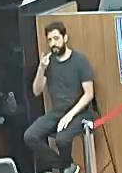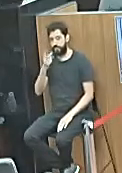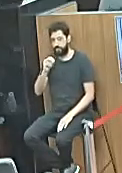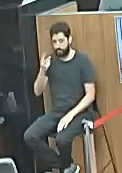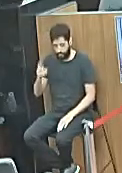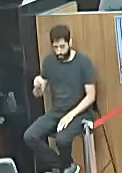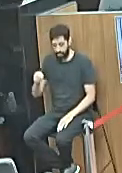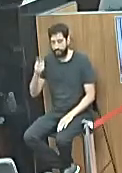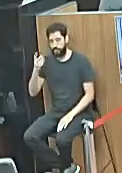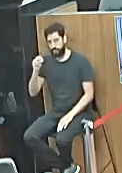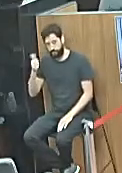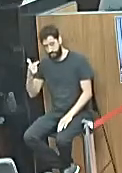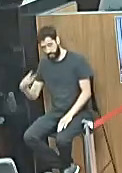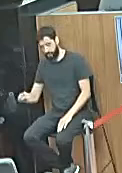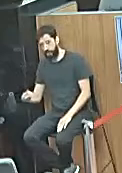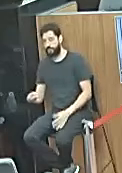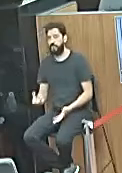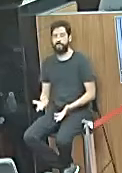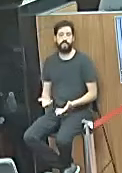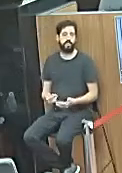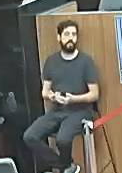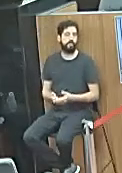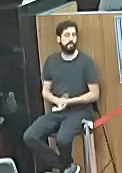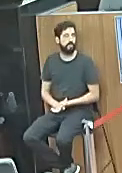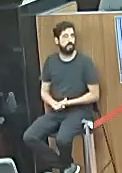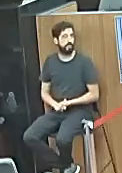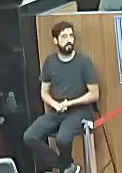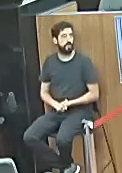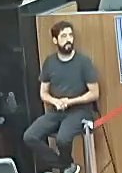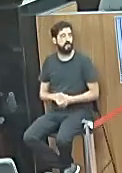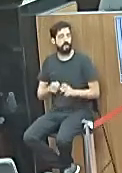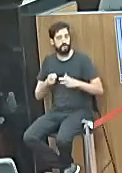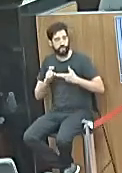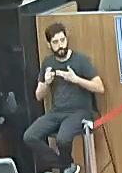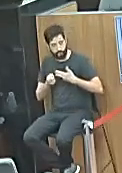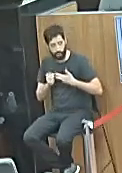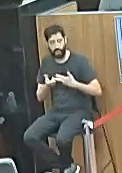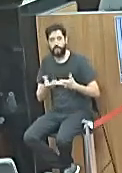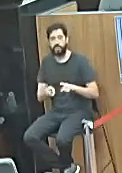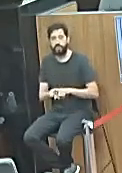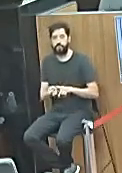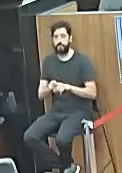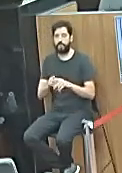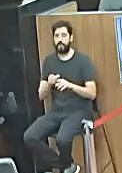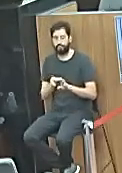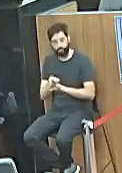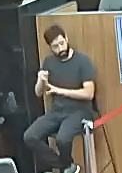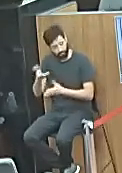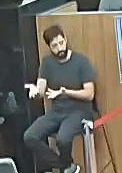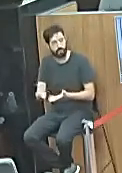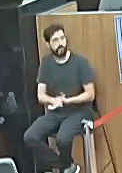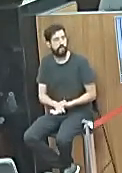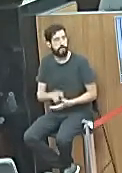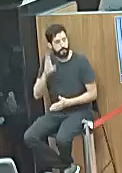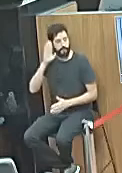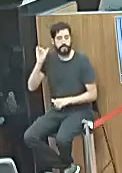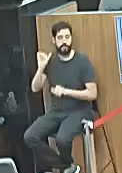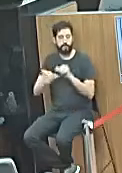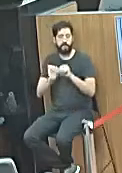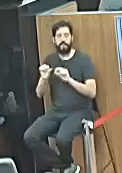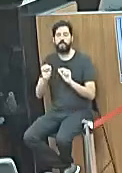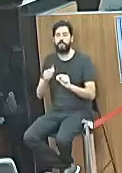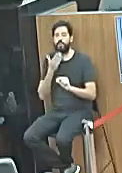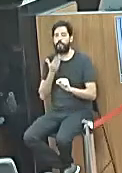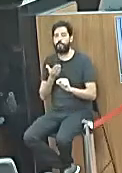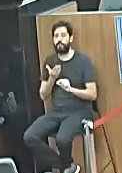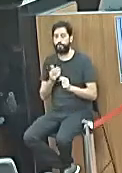recomendação de poder executivo no âmbito do programa 0 50 turísmo competitivo as principais alterações sugeridas pelo grupo